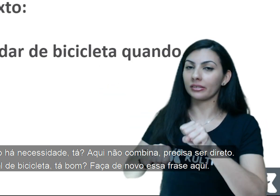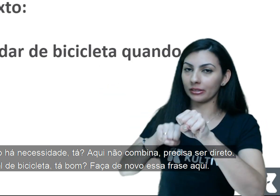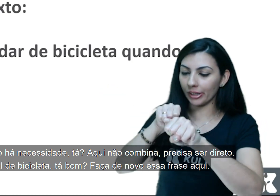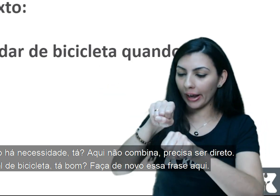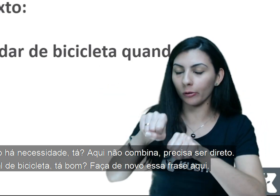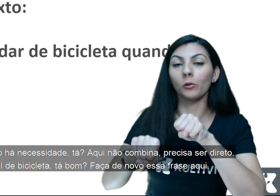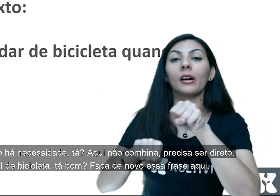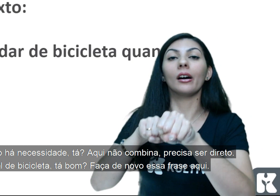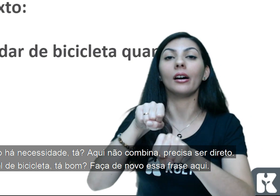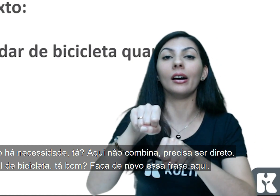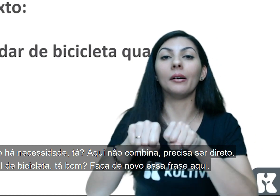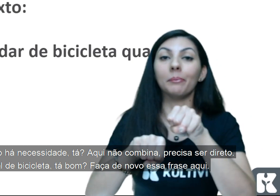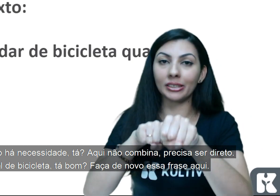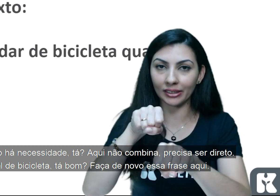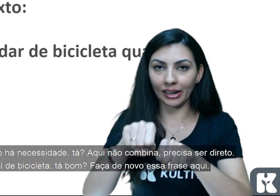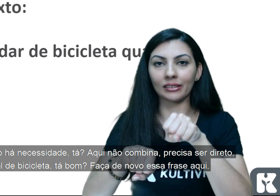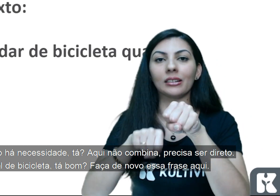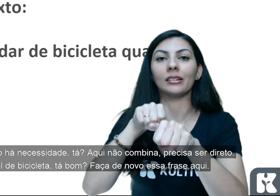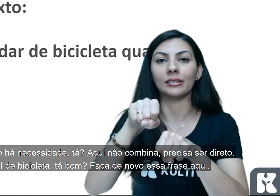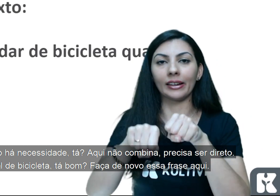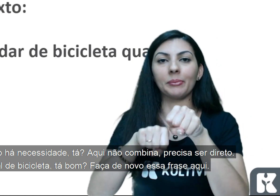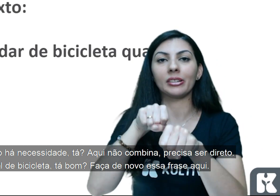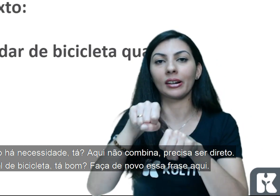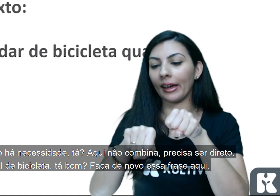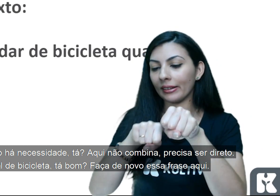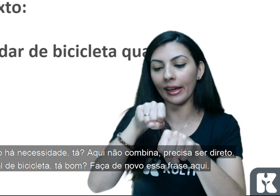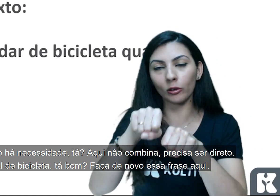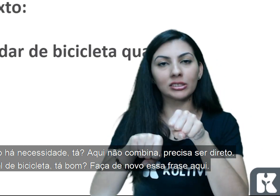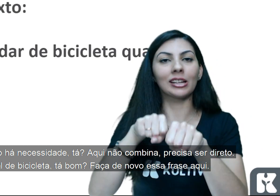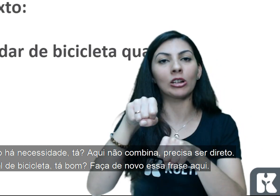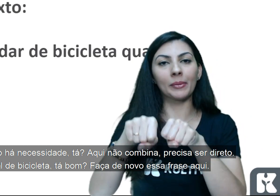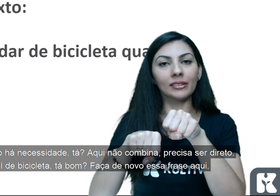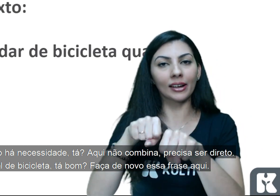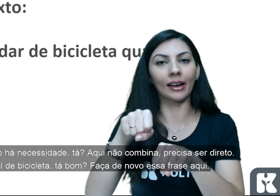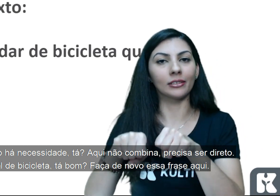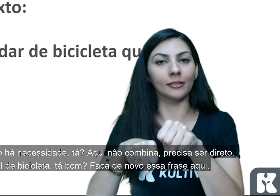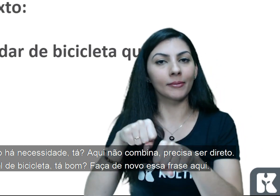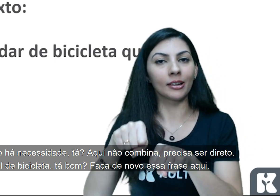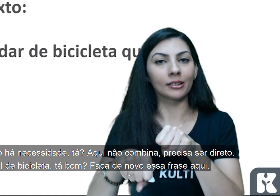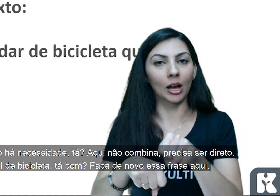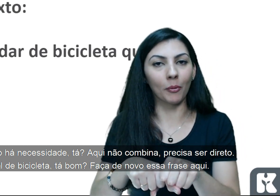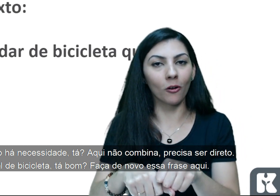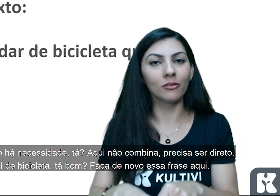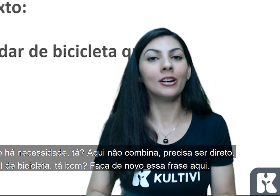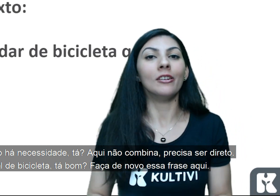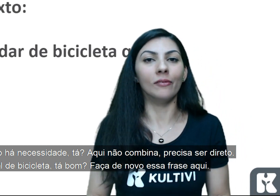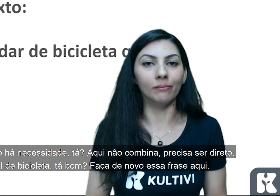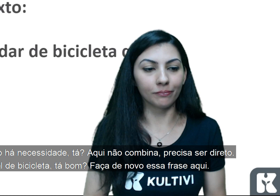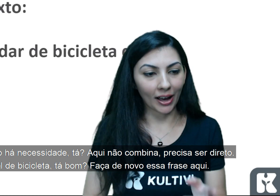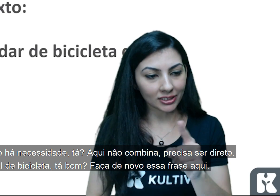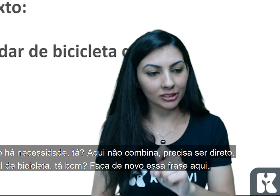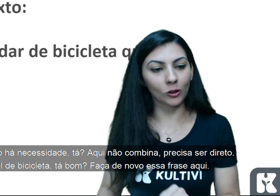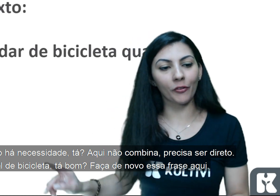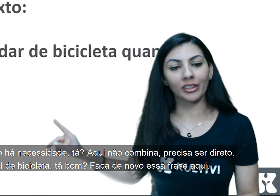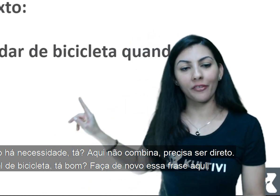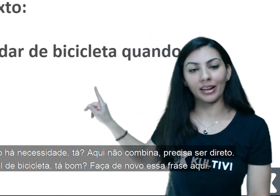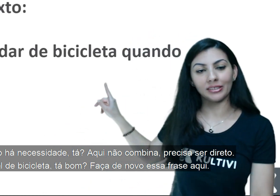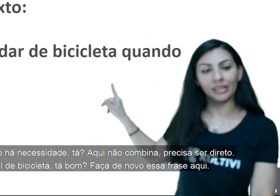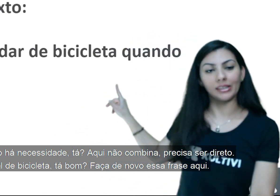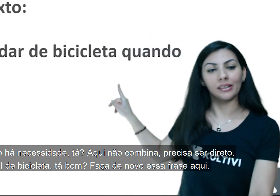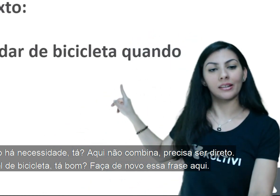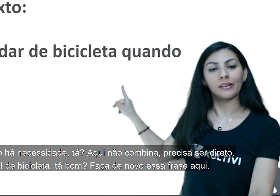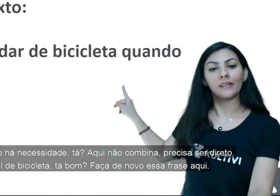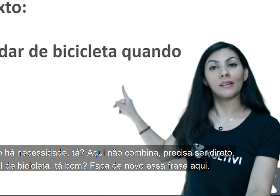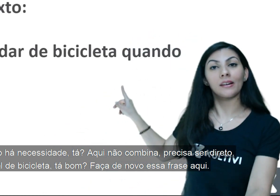Precisa direto. Bicicleta. Andar de bicicleta é o sinal de bicicleta. Tá bom? Faça de novo essa